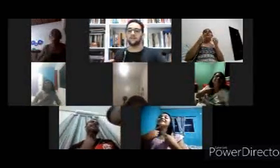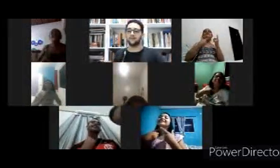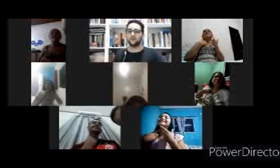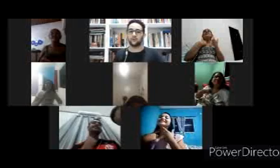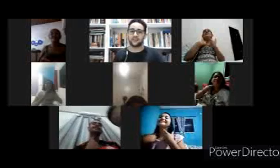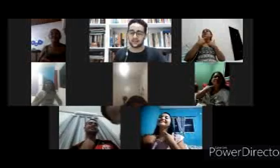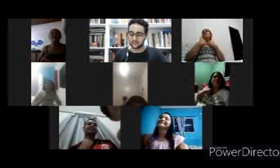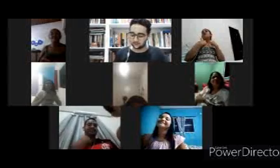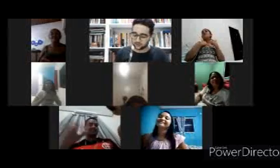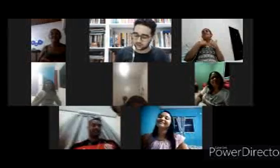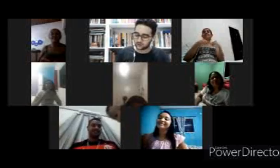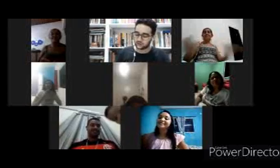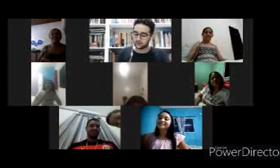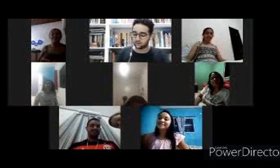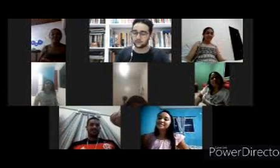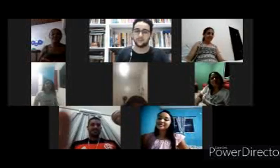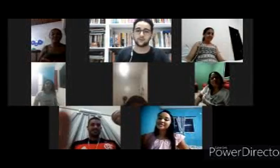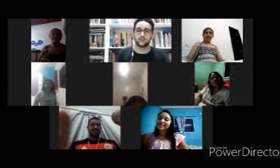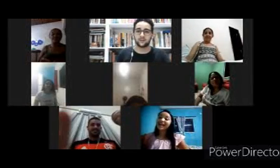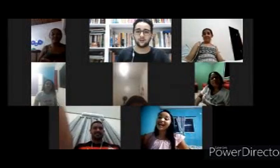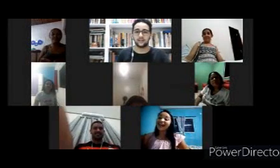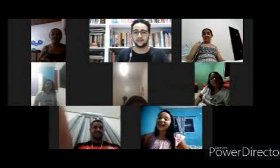Mas viu que na carteira não tinha dinheiro e viu que estava sonhando acordado.